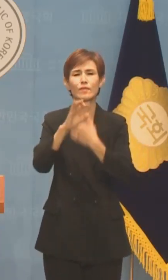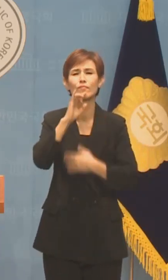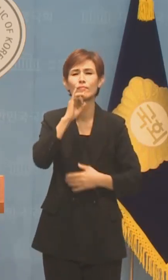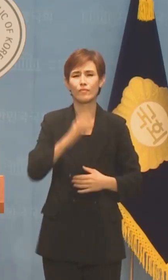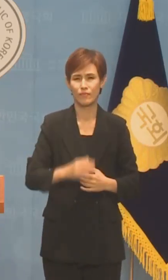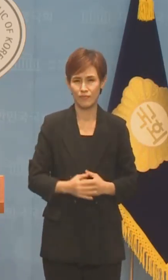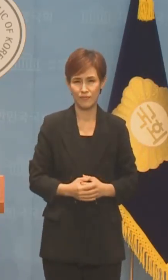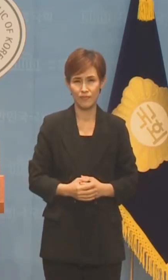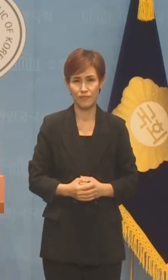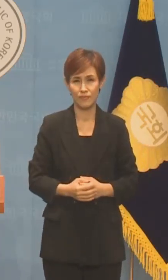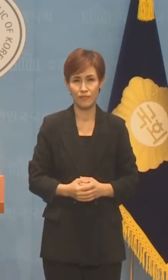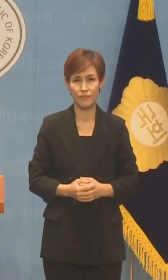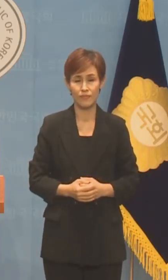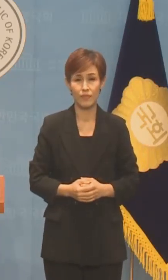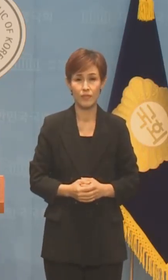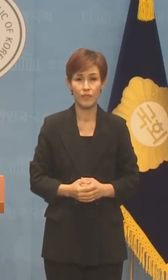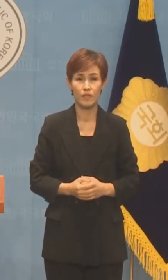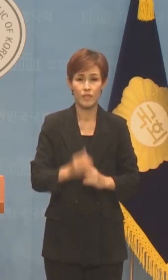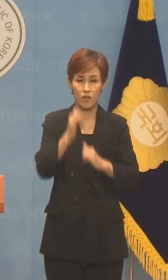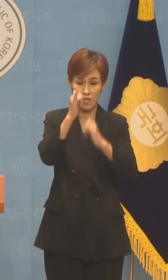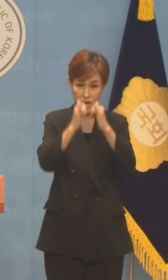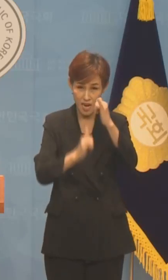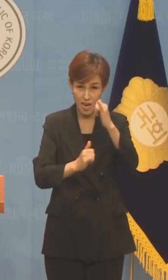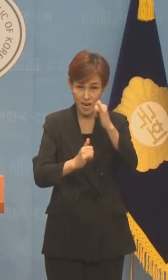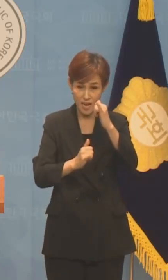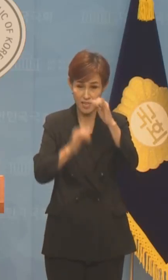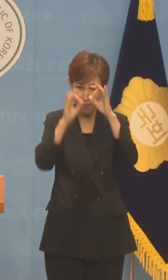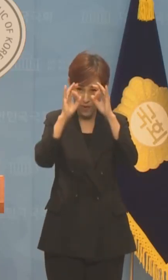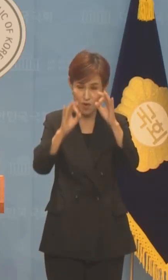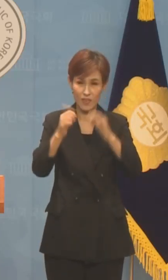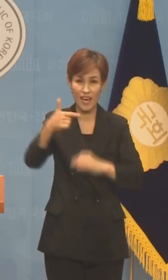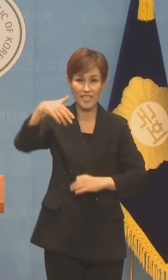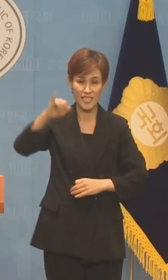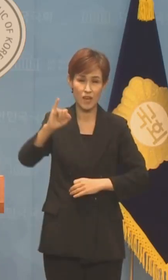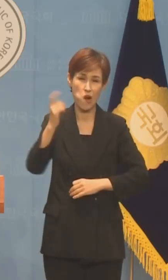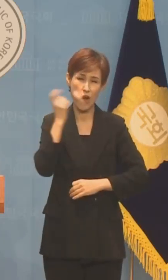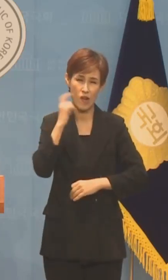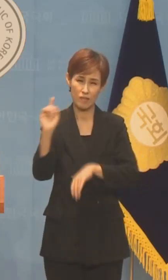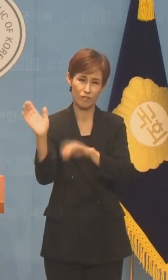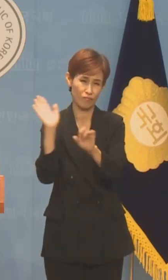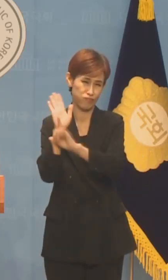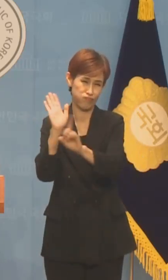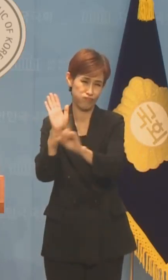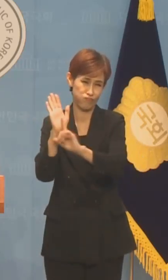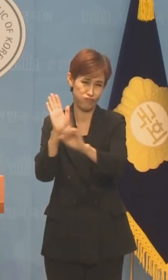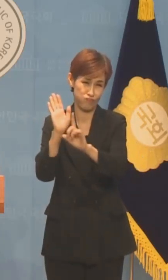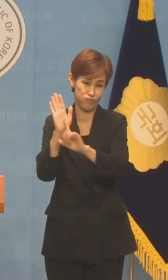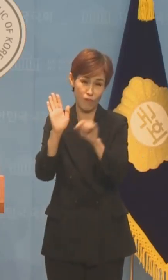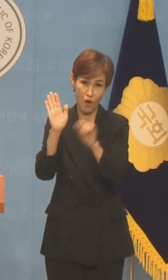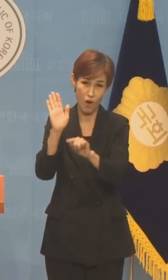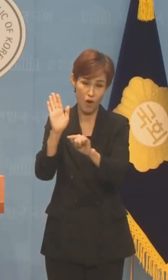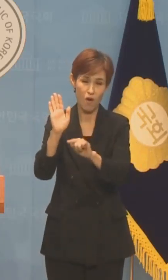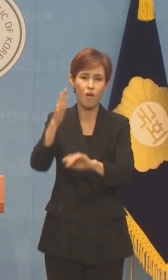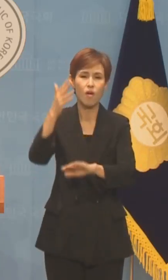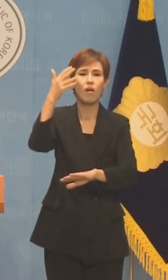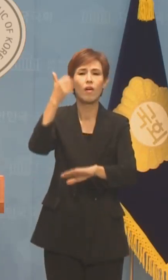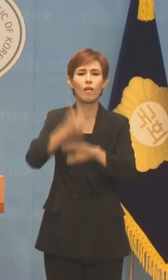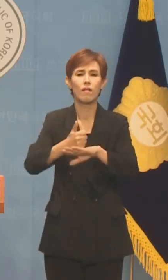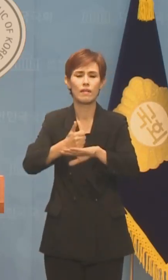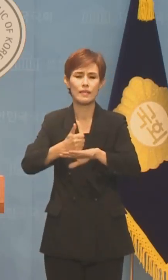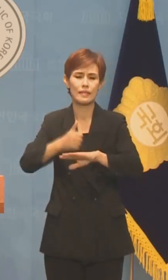불과합니다. 역사의 법정에서 나치가 퍼뜨린 음모론과 가짜뉴스는